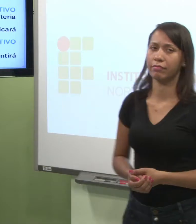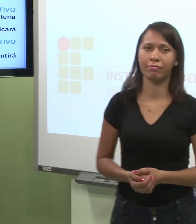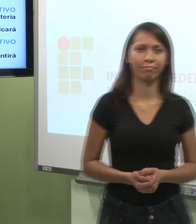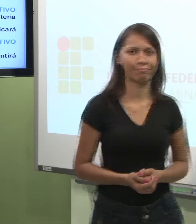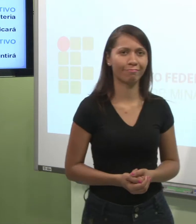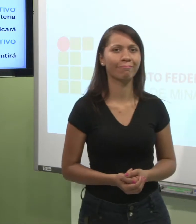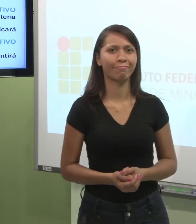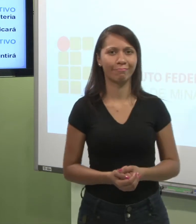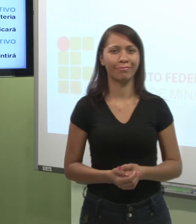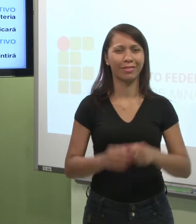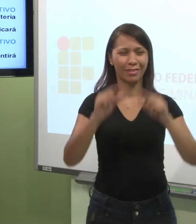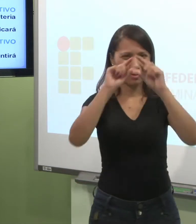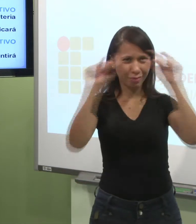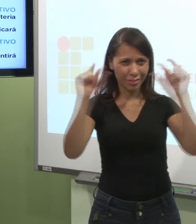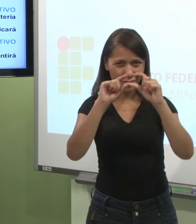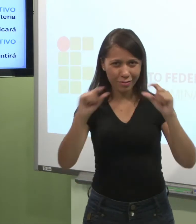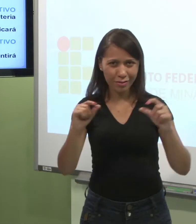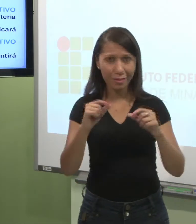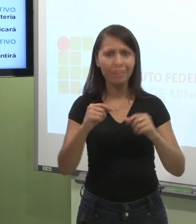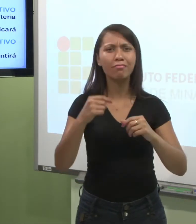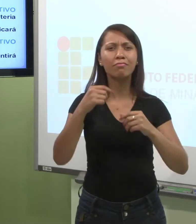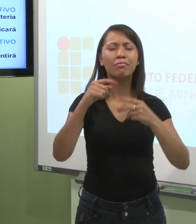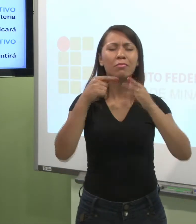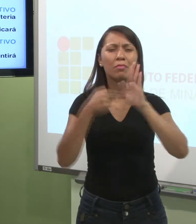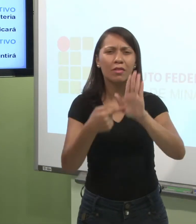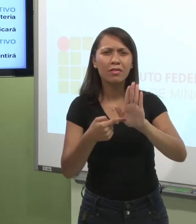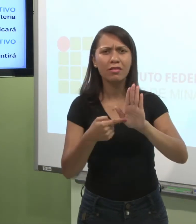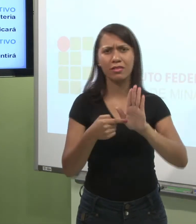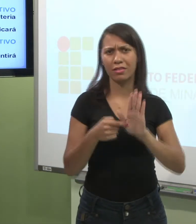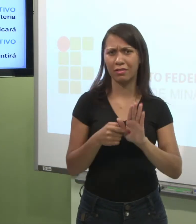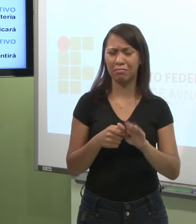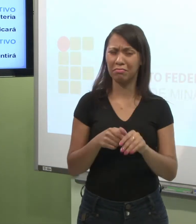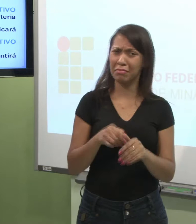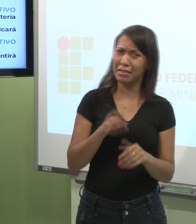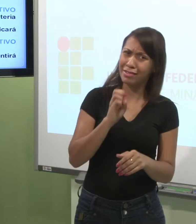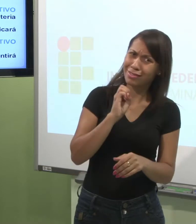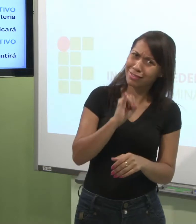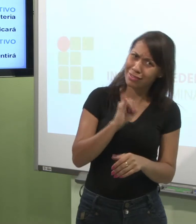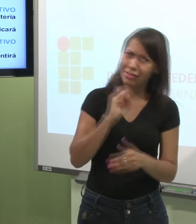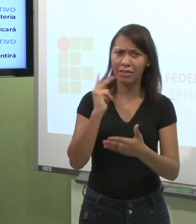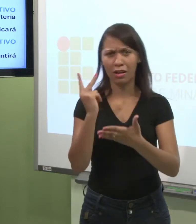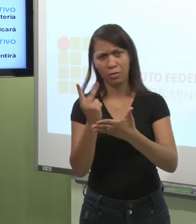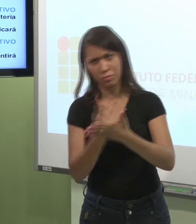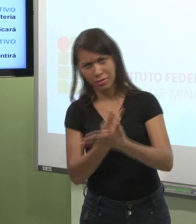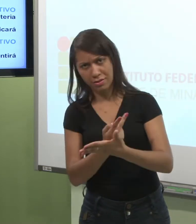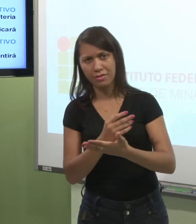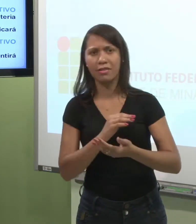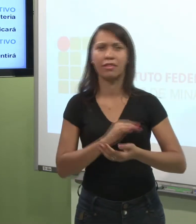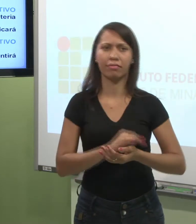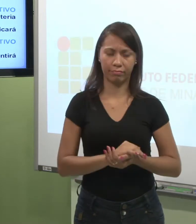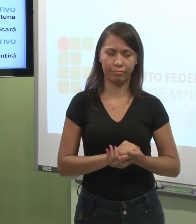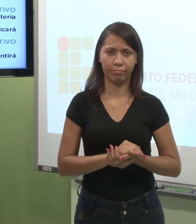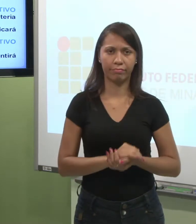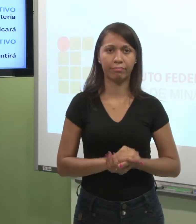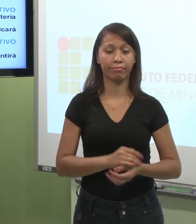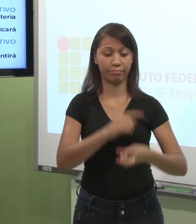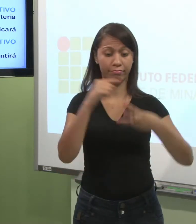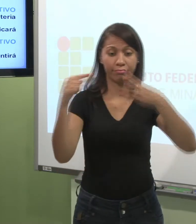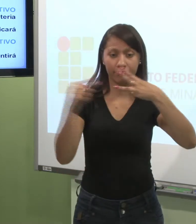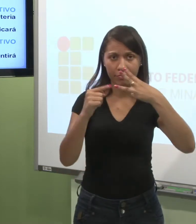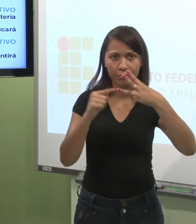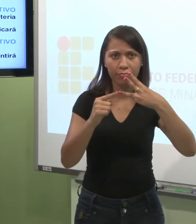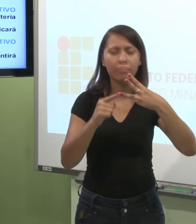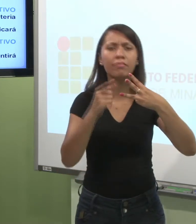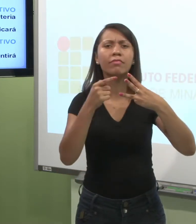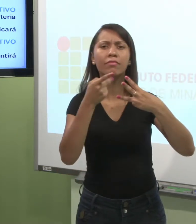trabalhando com a incerteza, hipótese, possibilidade. Já o imperativo é um modo verbal que